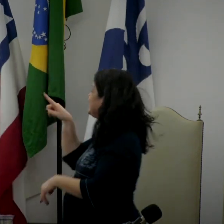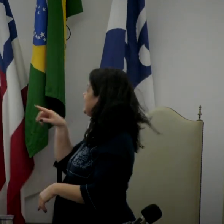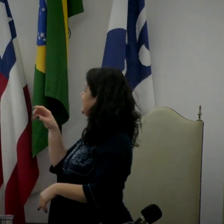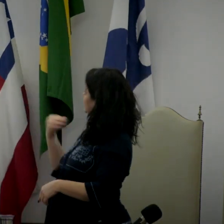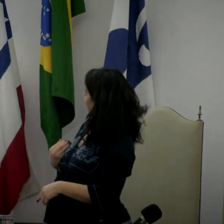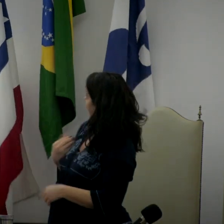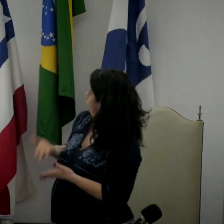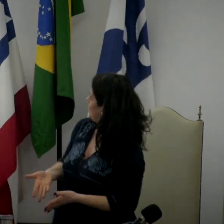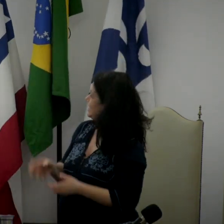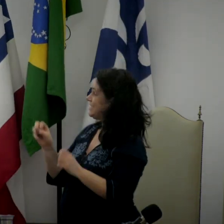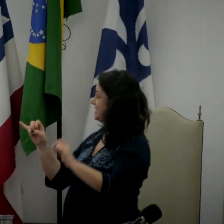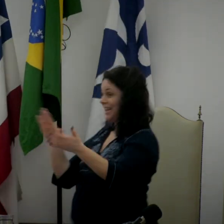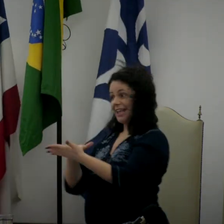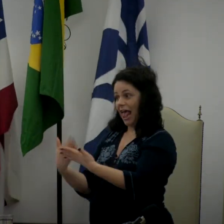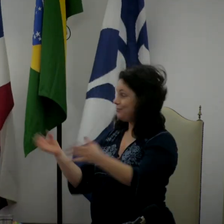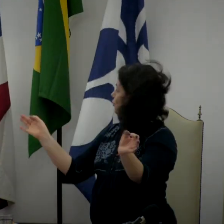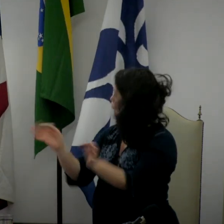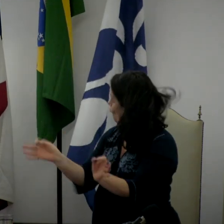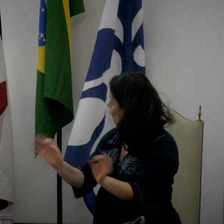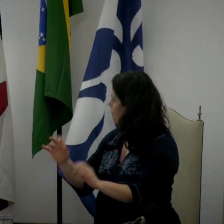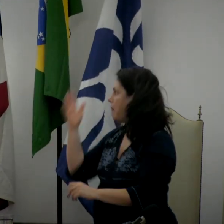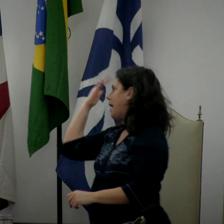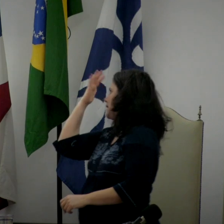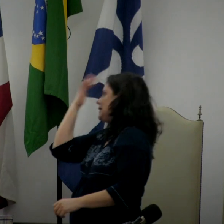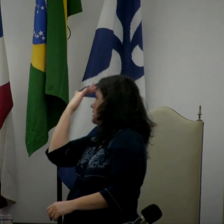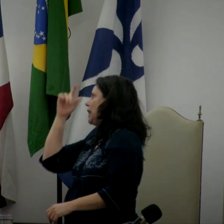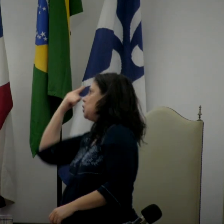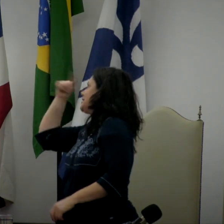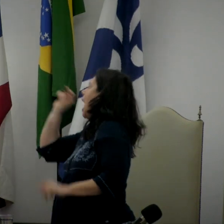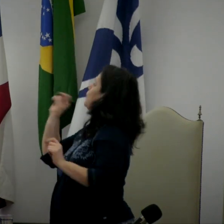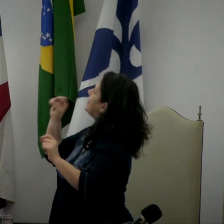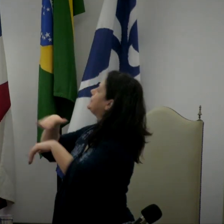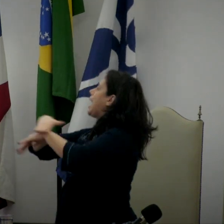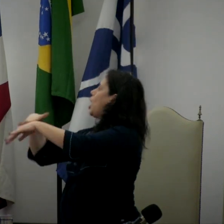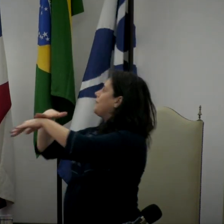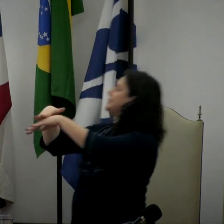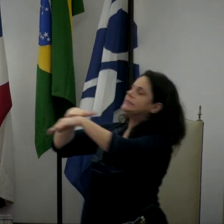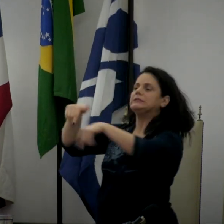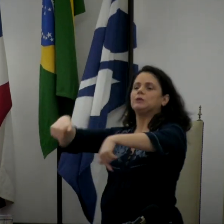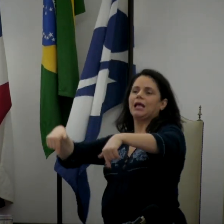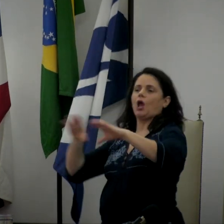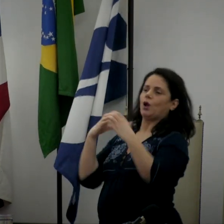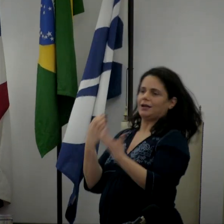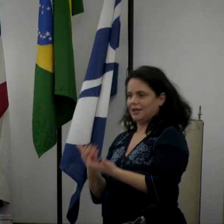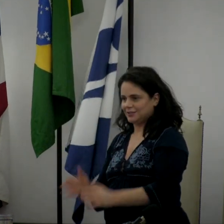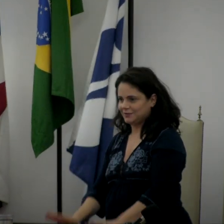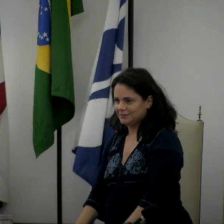não fosse um intérprete, a Patrícia não sabia lá o que estava passando aqui nesse congresso.